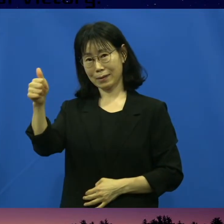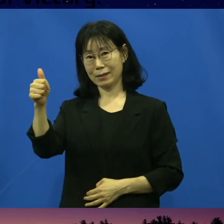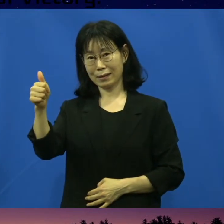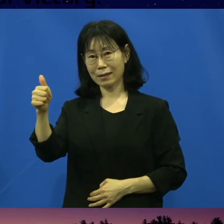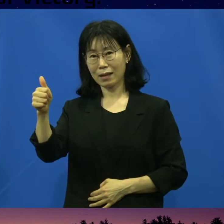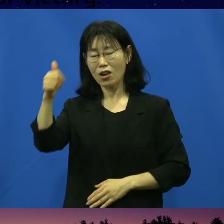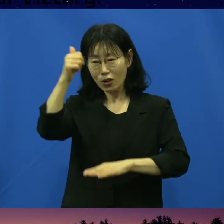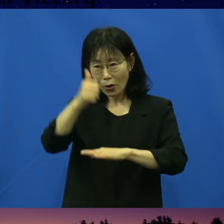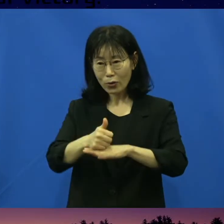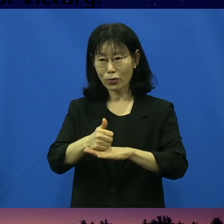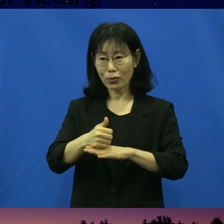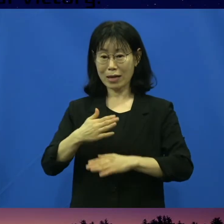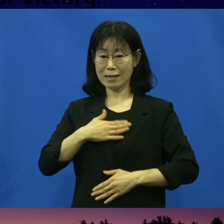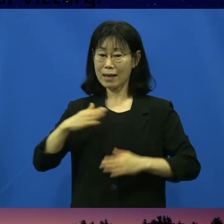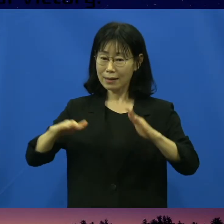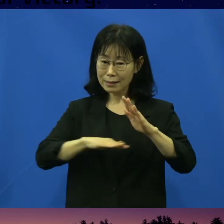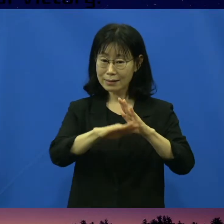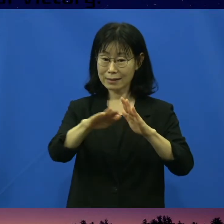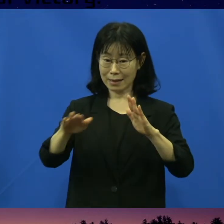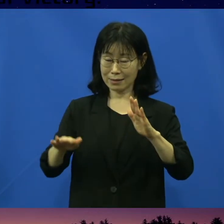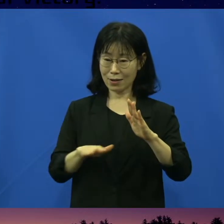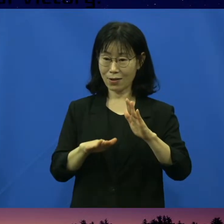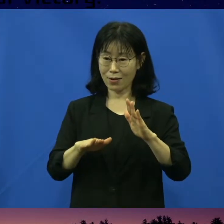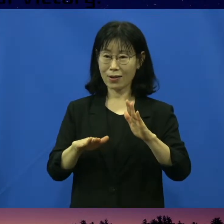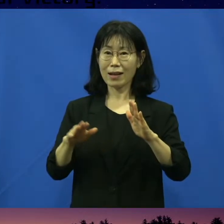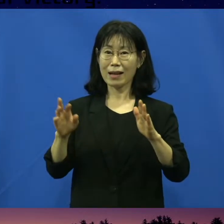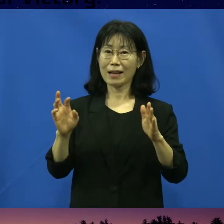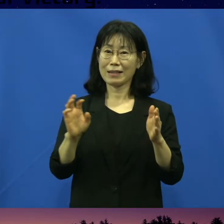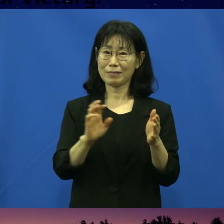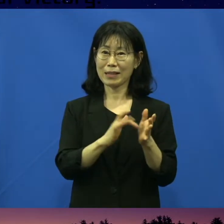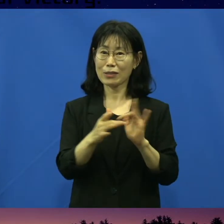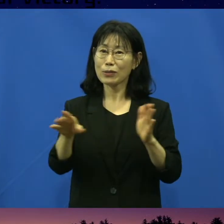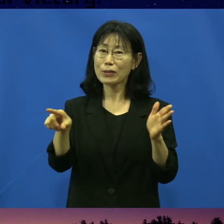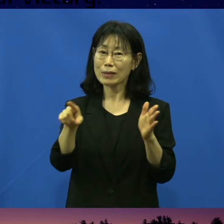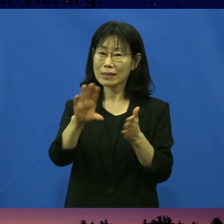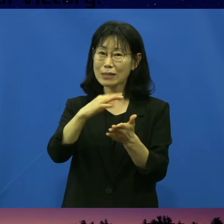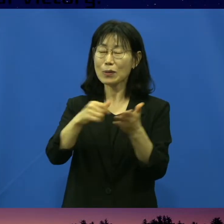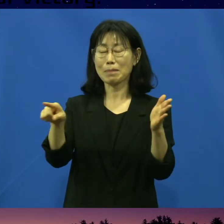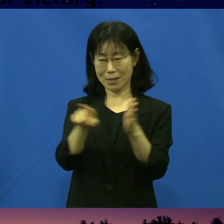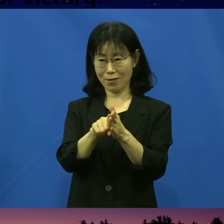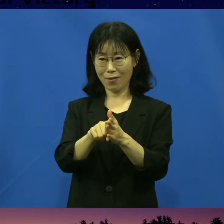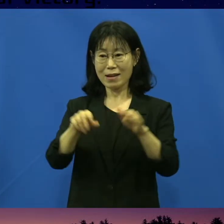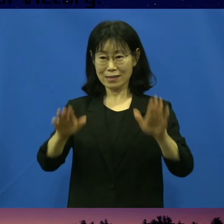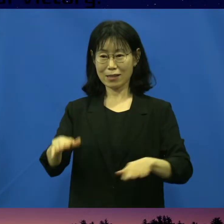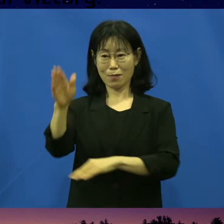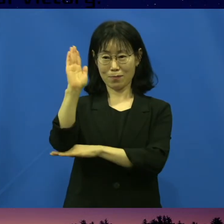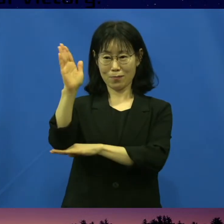돌아오고 절집아이고 목사가 되고 여기 설교하고 있어요.